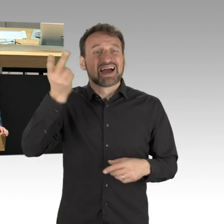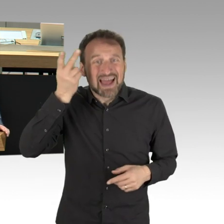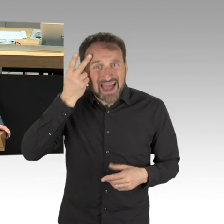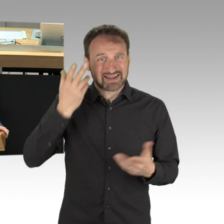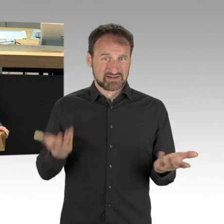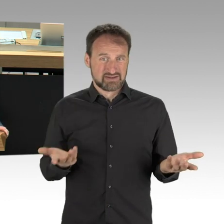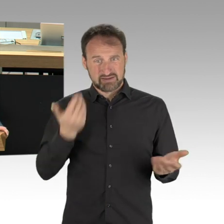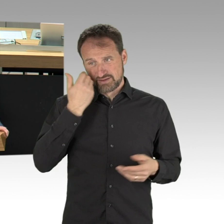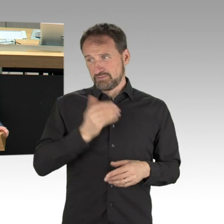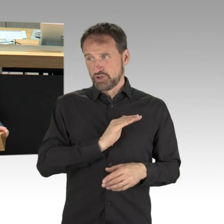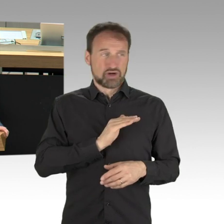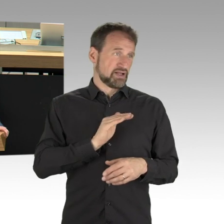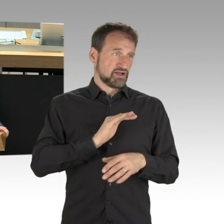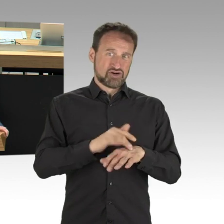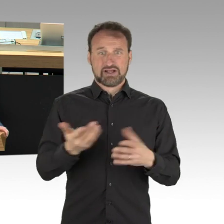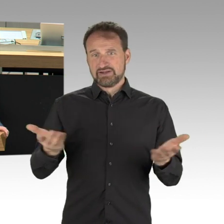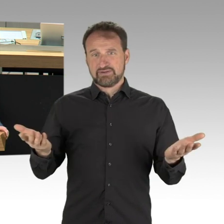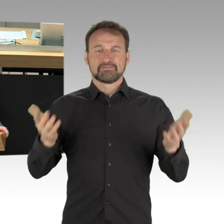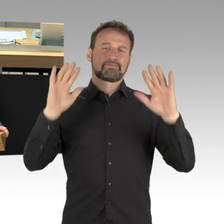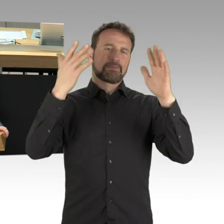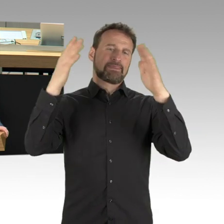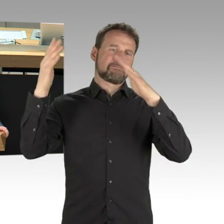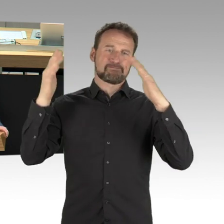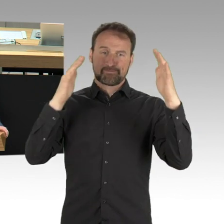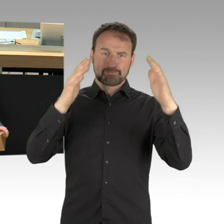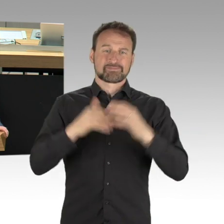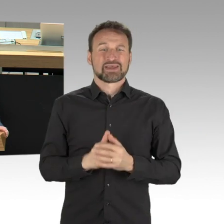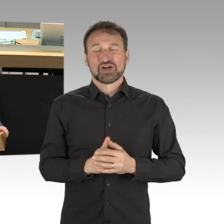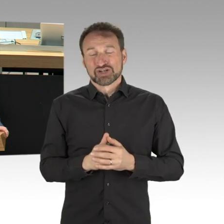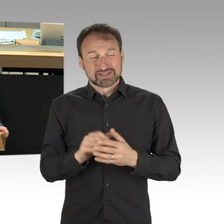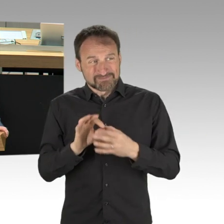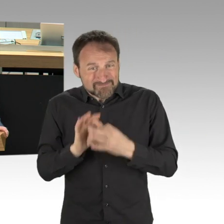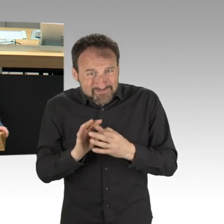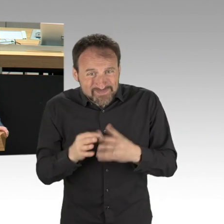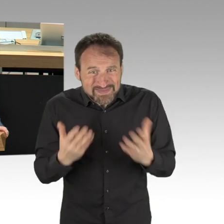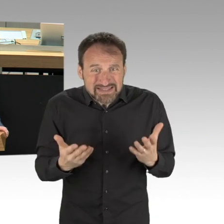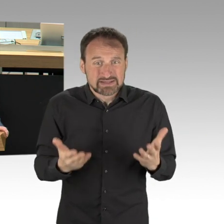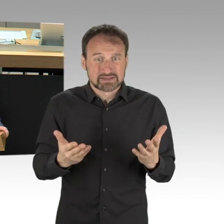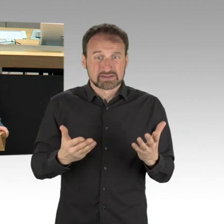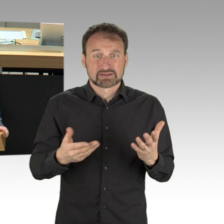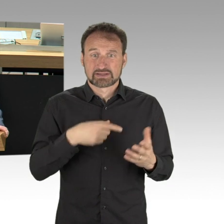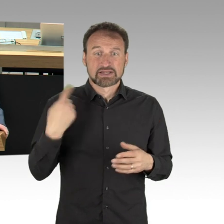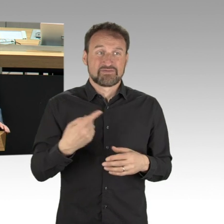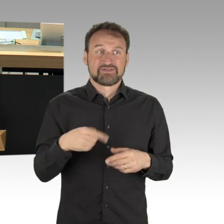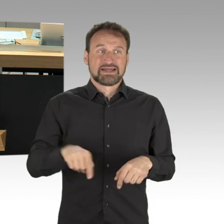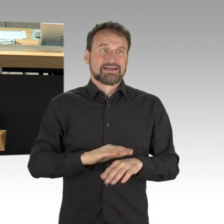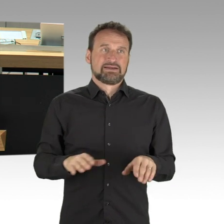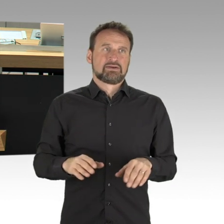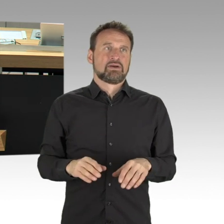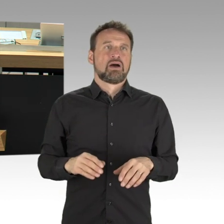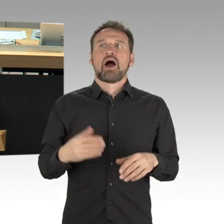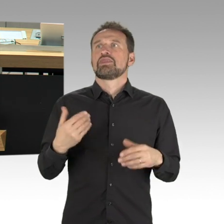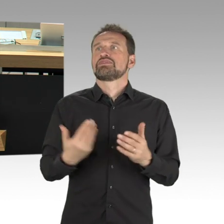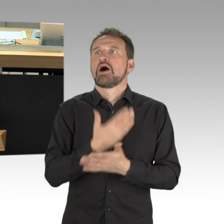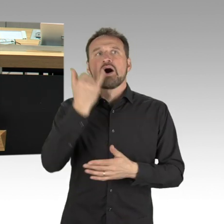den Antisemitismus, sondern dass es schon viele funktionierende Programme geben sollte, dass es viele Programme gibt, die sich diesem